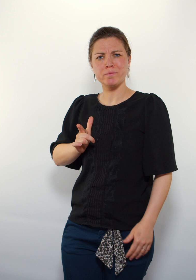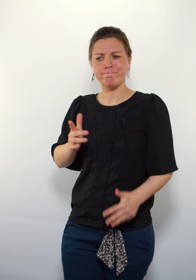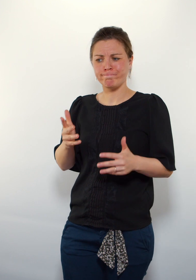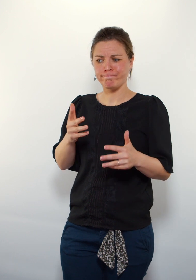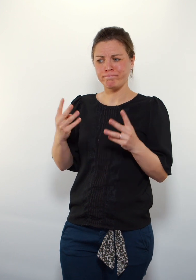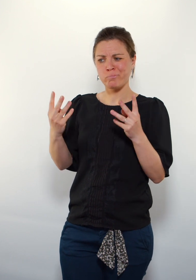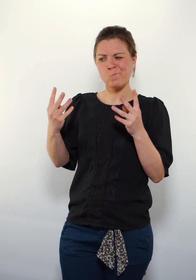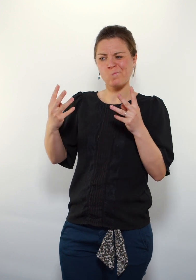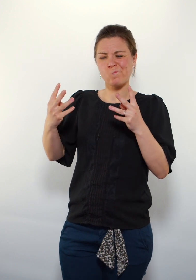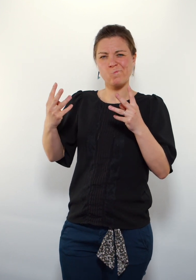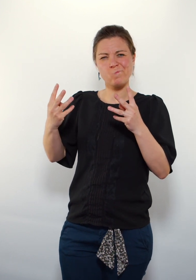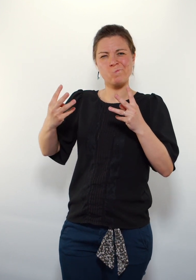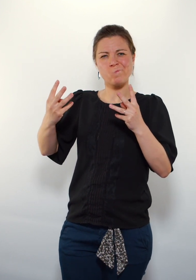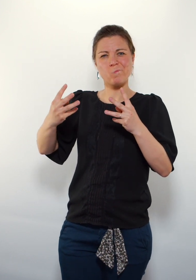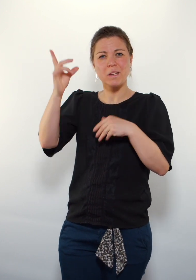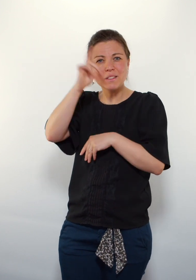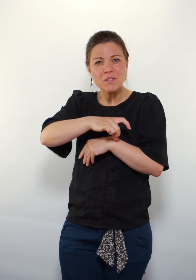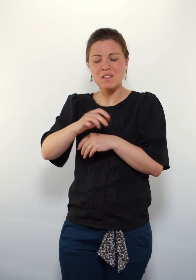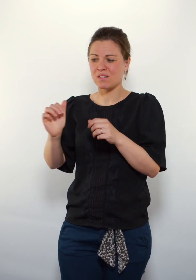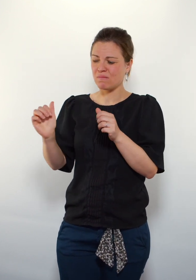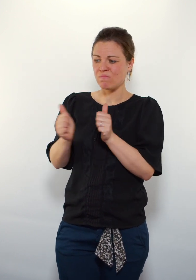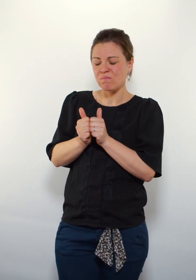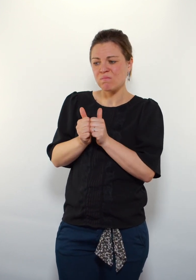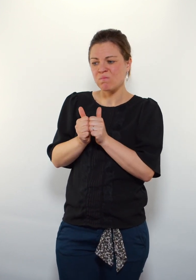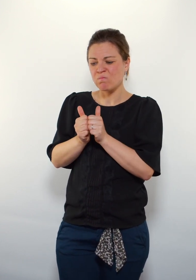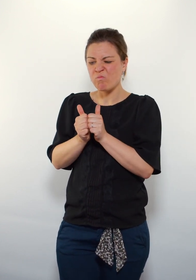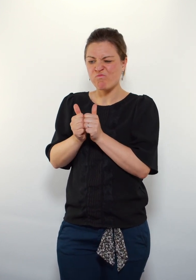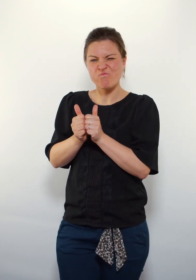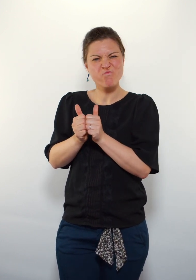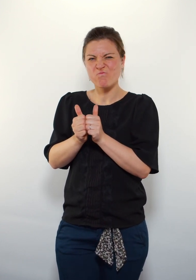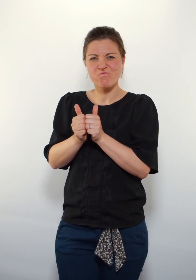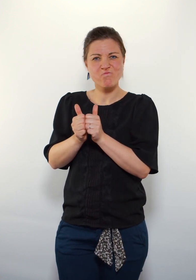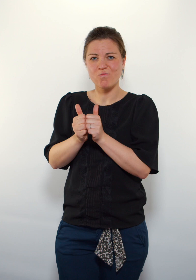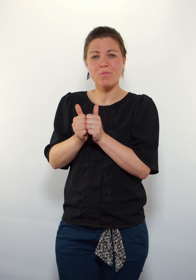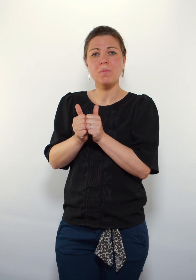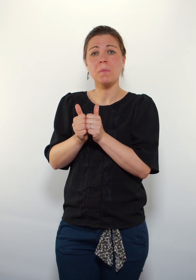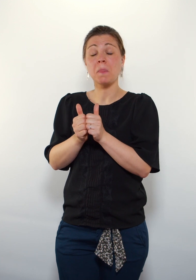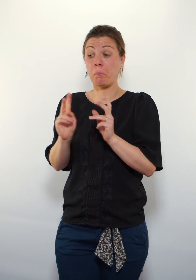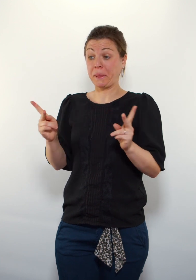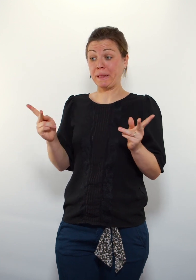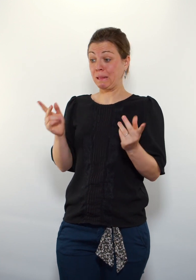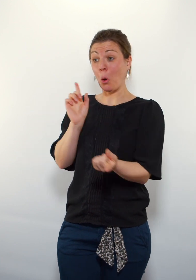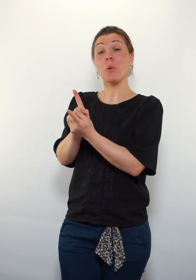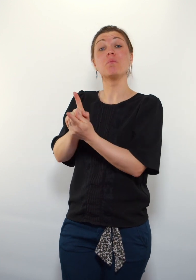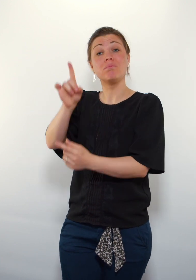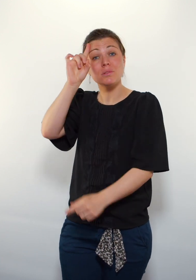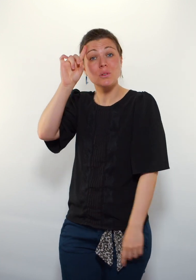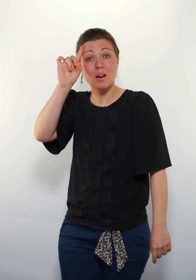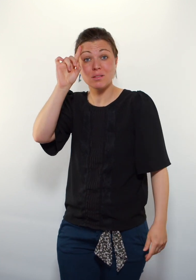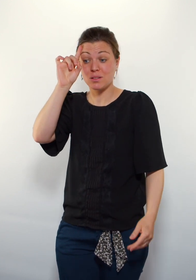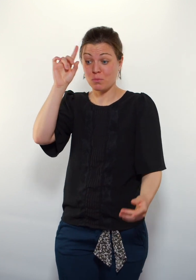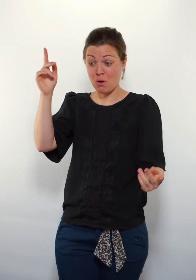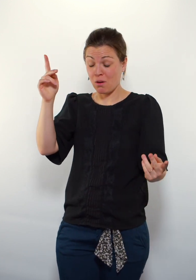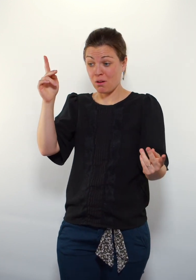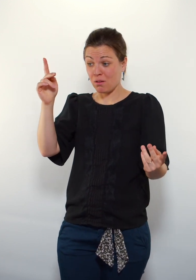compte qu'en fin de compte, c'était pas ça en fait. Ni lui ni moi on était faits l'un pour l'autre, mais peut-être que je l'ai rencontré juste